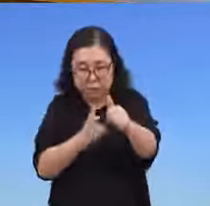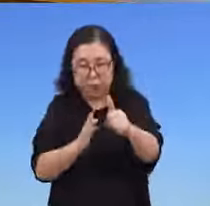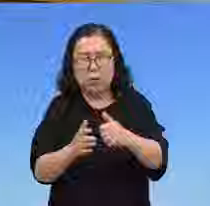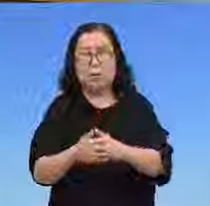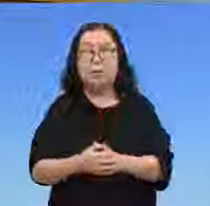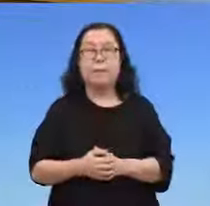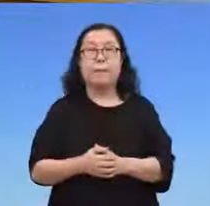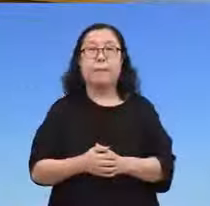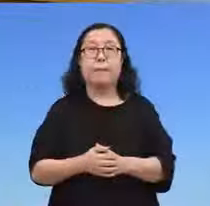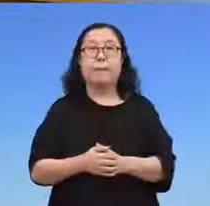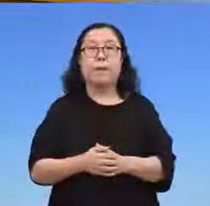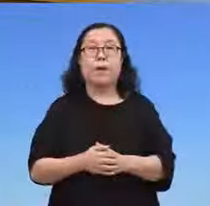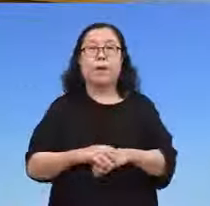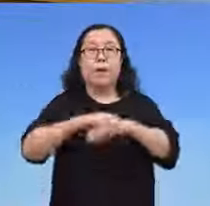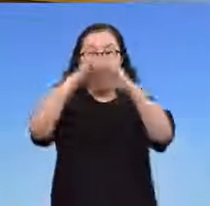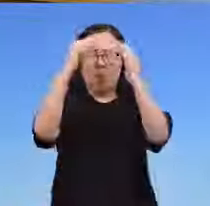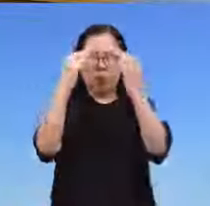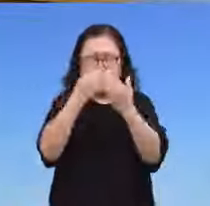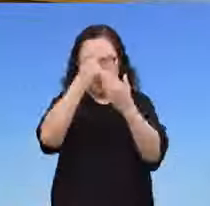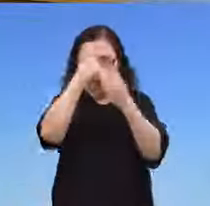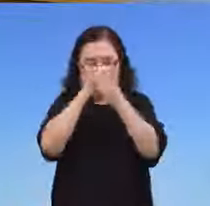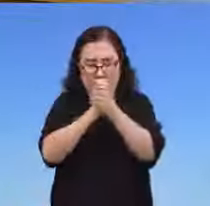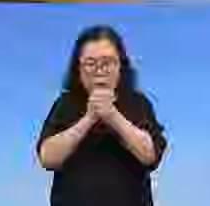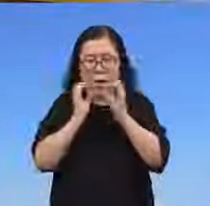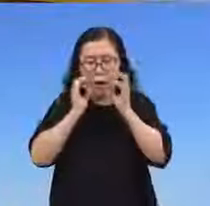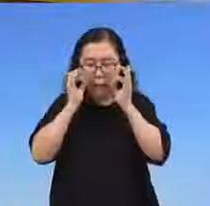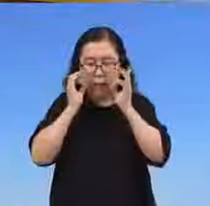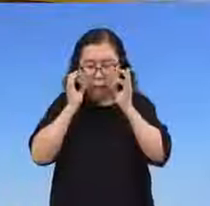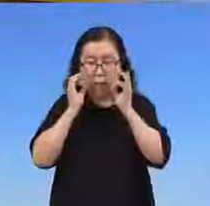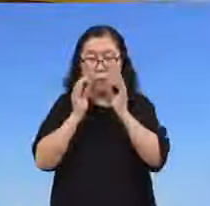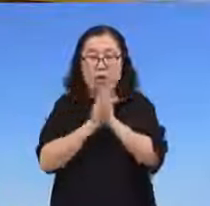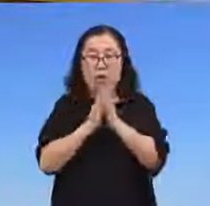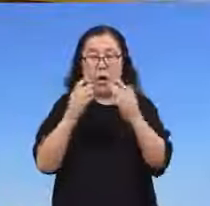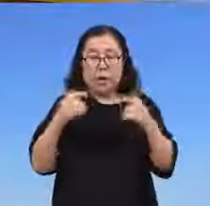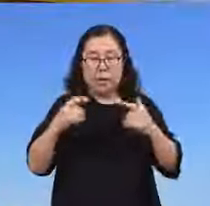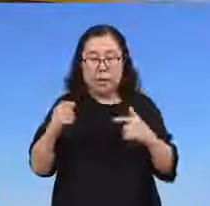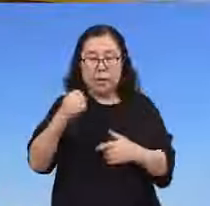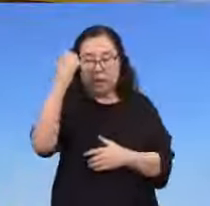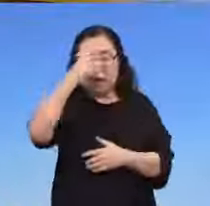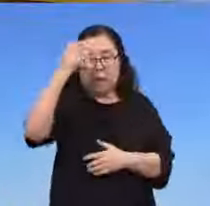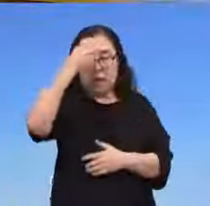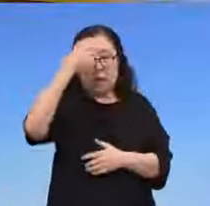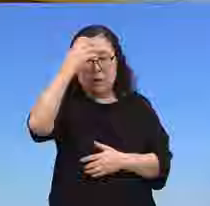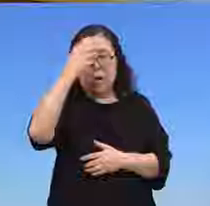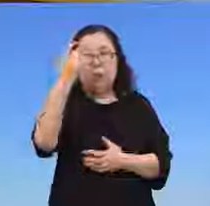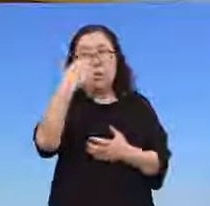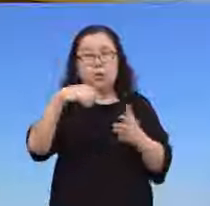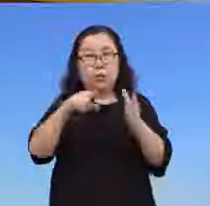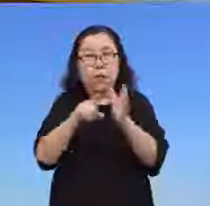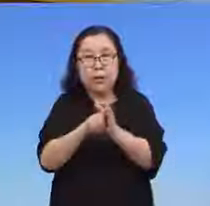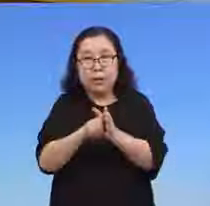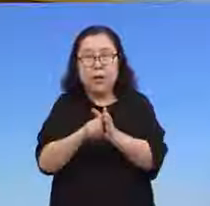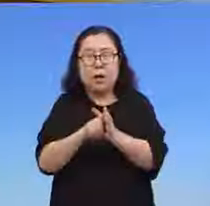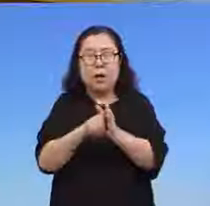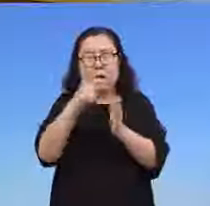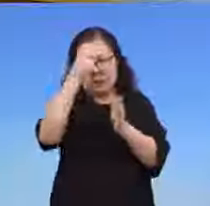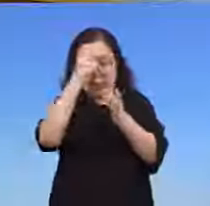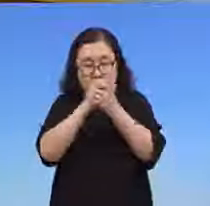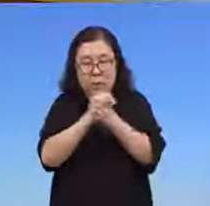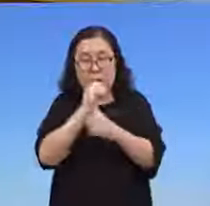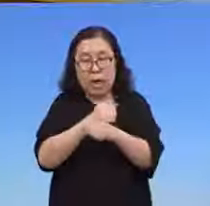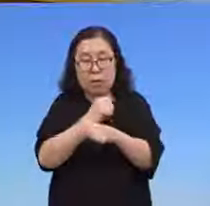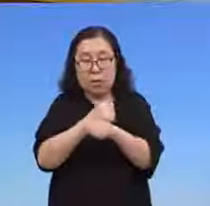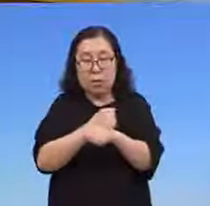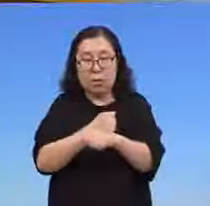잘 담고 있습니다. 온갖 기도와 간구로 언제나 성령 안에서 기도하십시오. 이것을 위하여 첫째, 늘 깨어서,